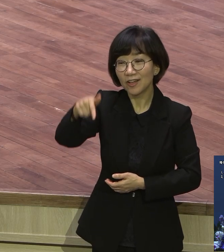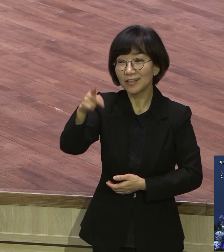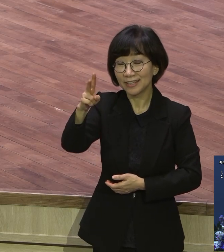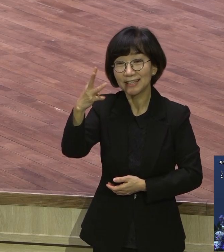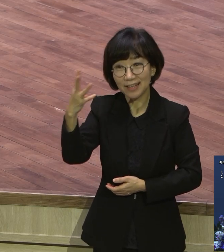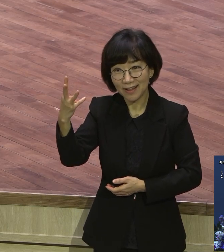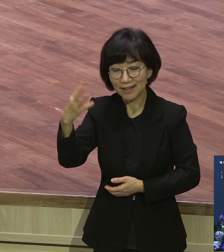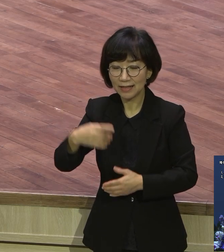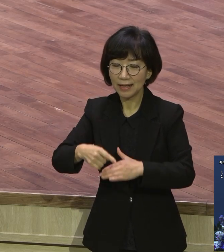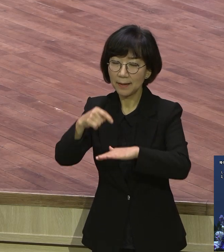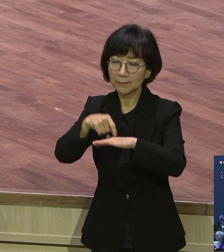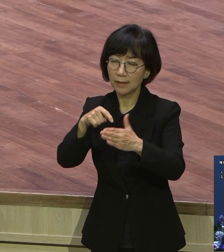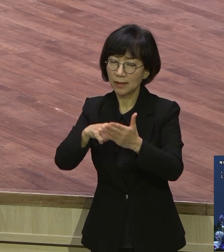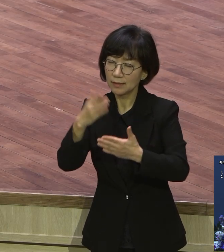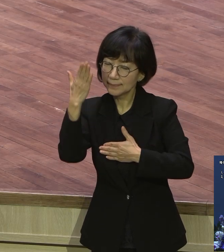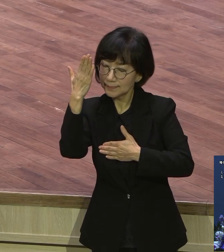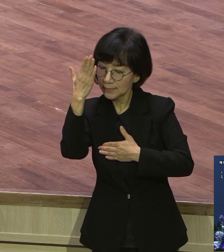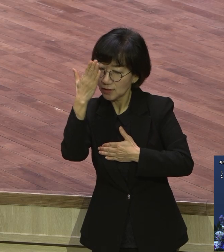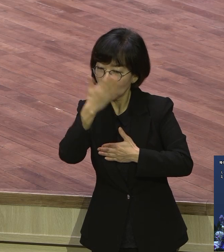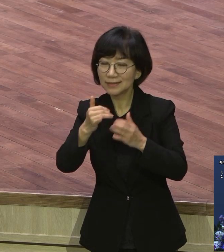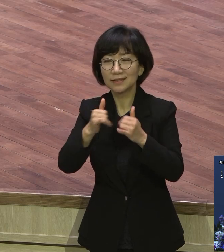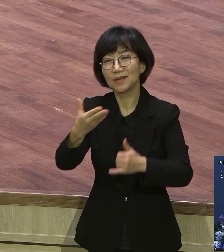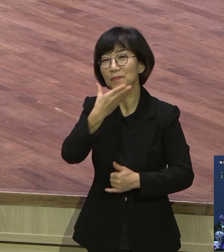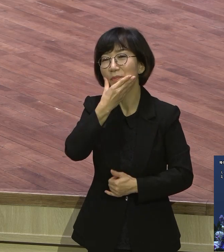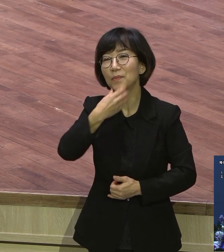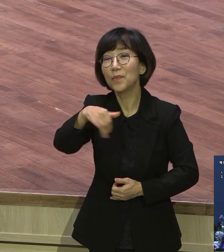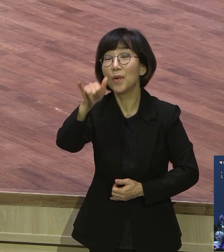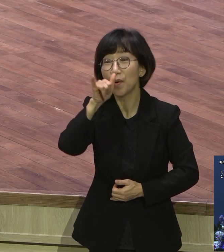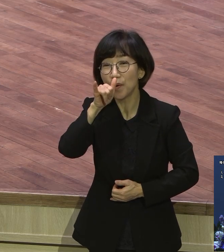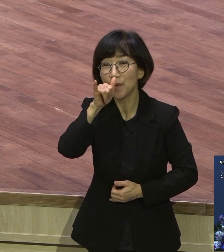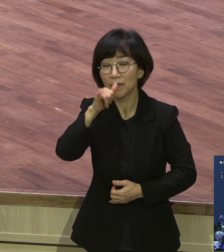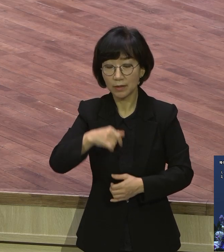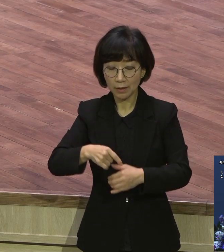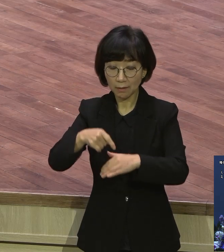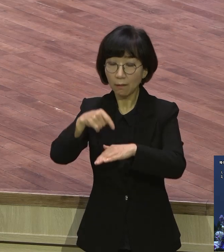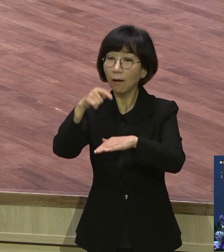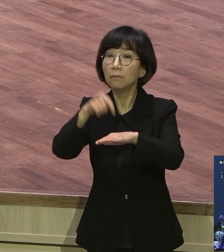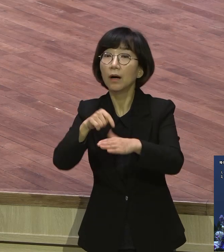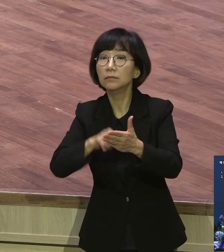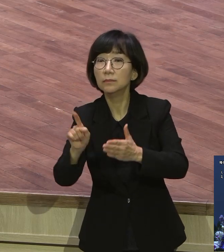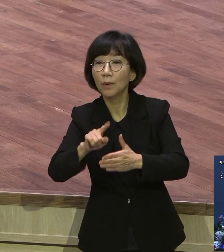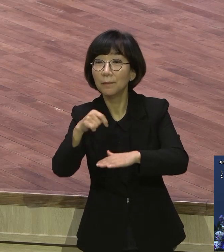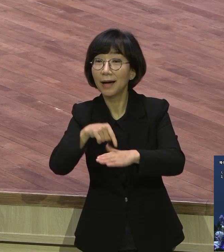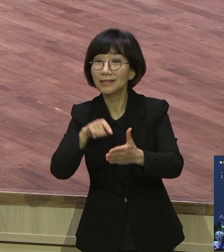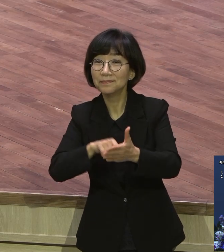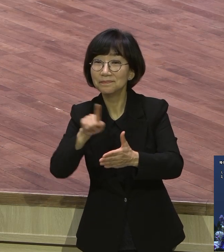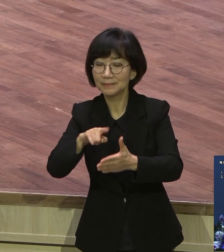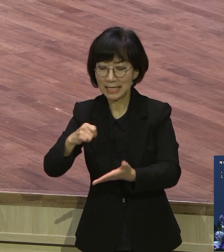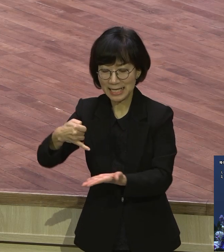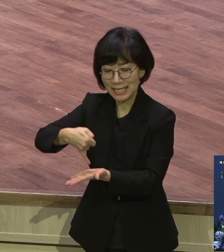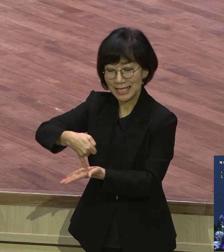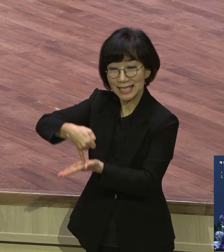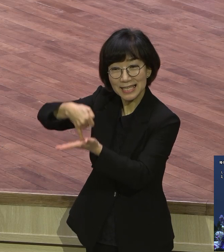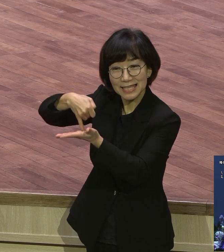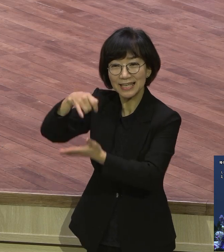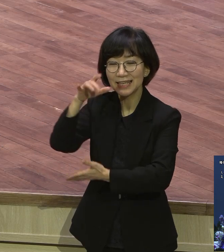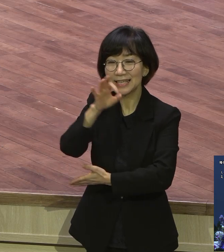복이 있다 마음이 청결한 자 마음은 이 마음 마음은 뭐예요? 인격 중심이에요